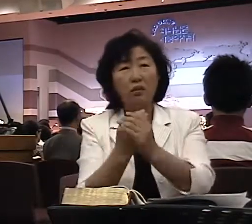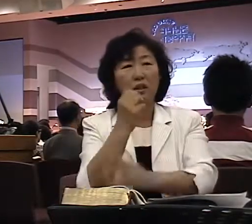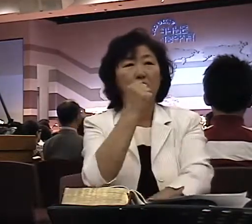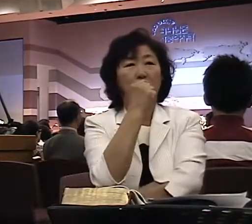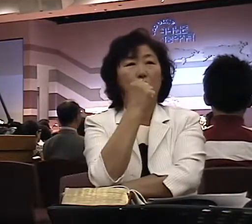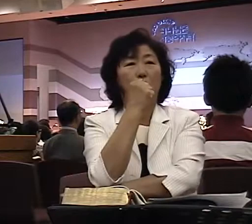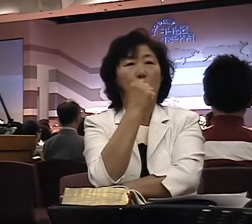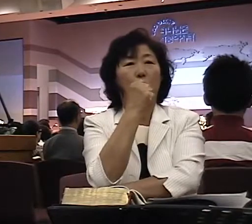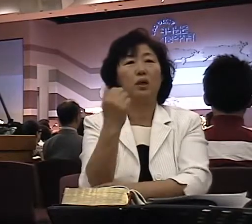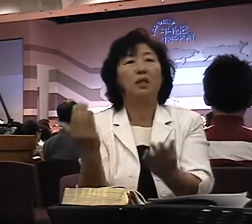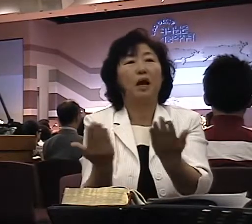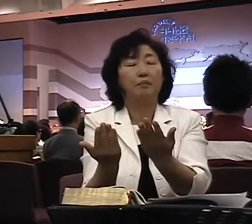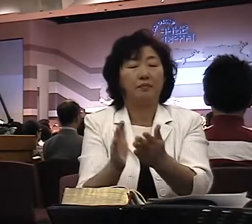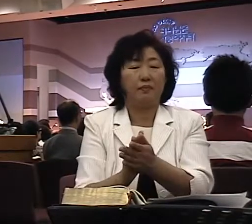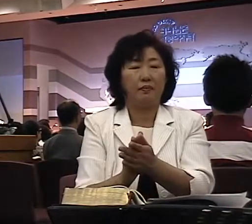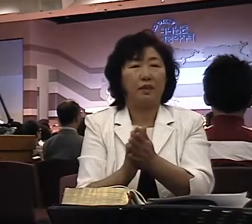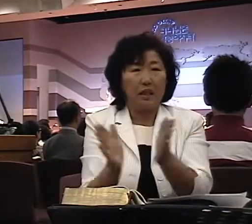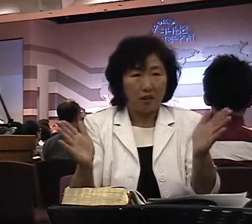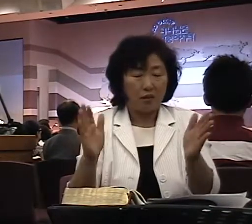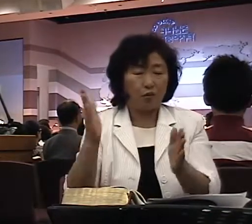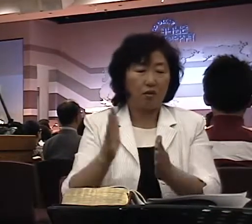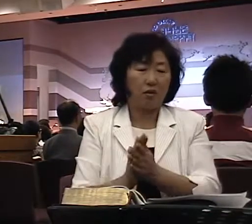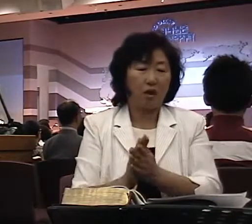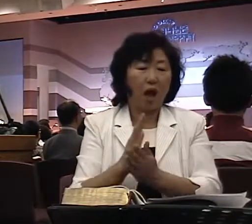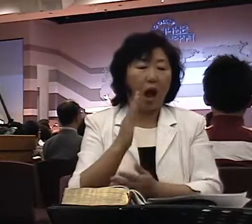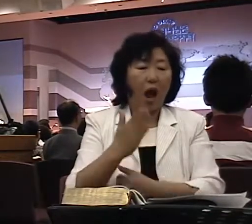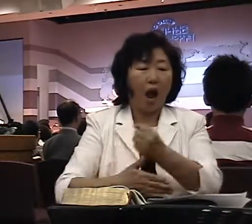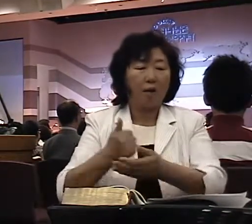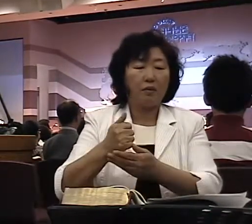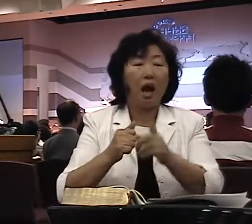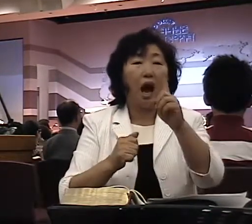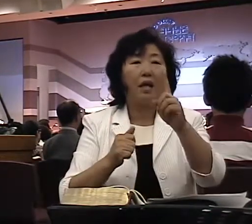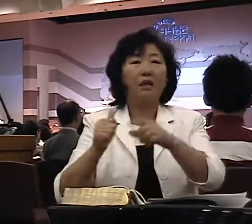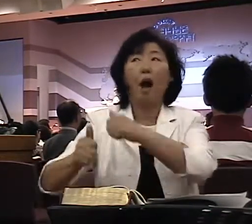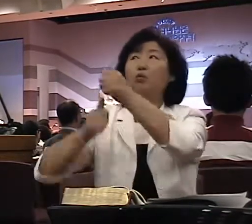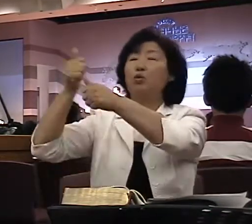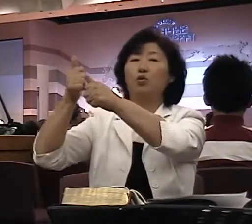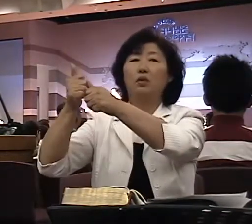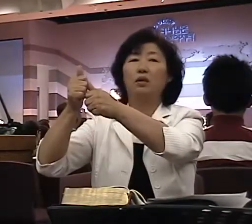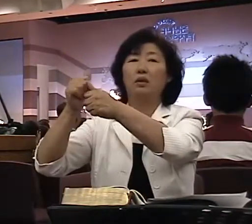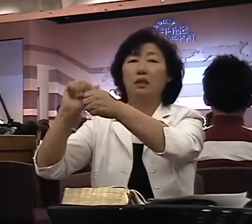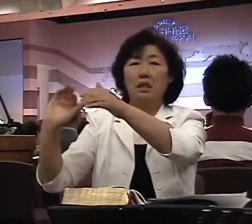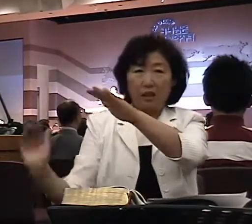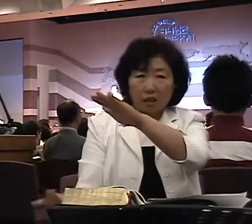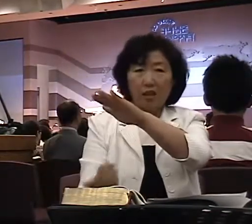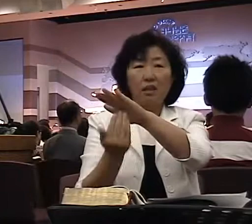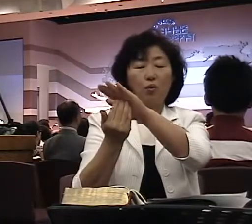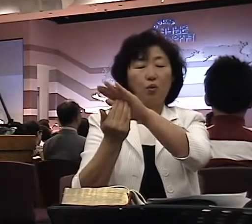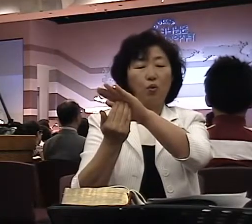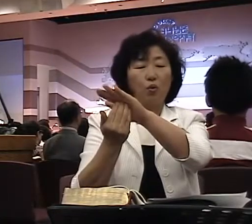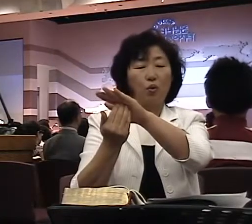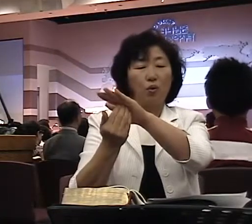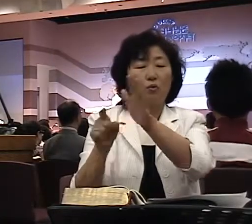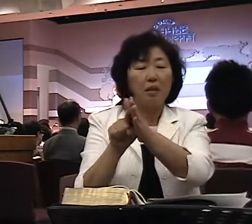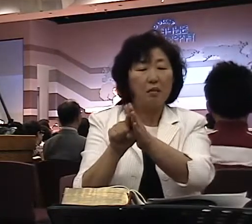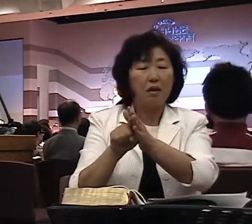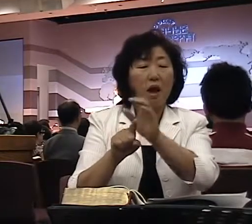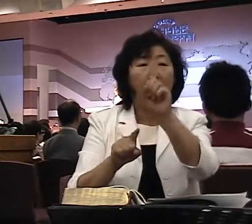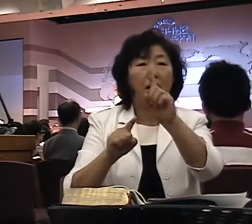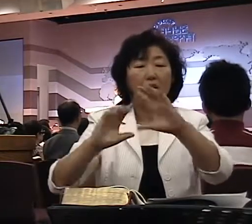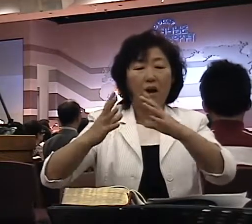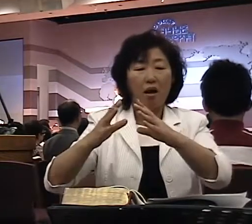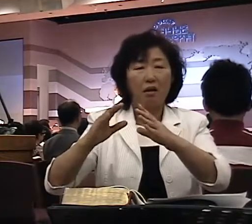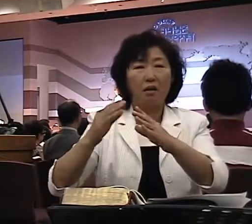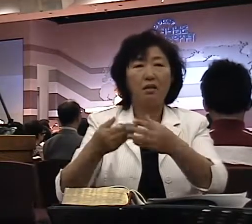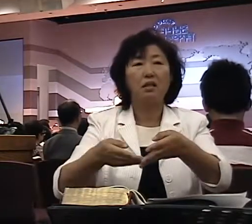되고 하나님께서 한 가문을 일으켜 그 가문으로 말미암아 믿음의 한 나라를 세우고자 하는